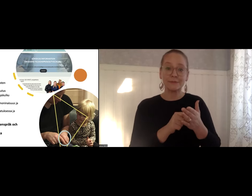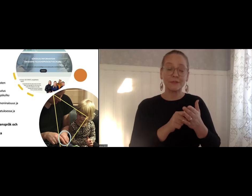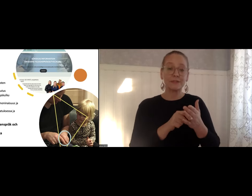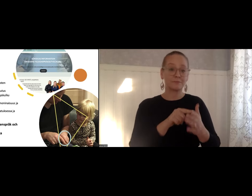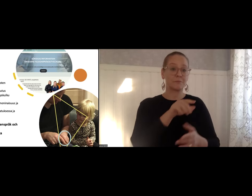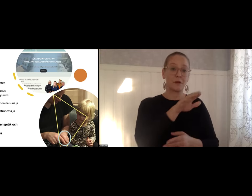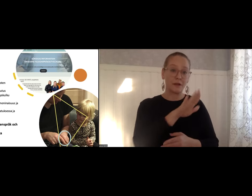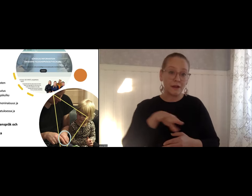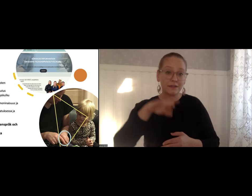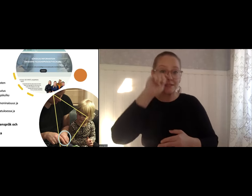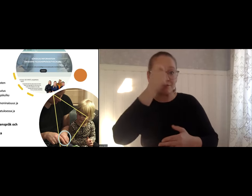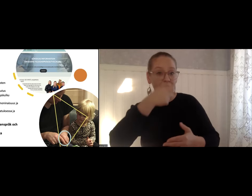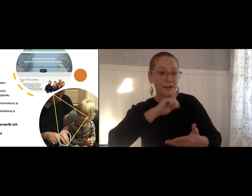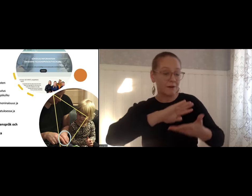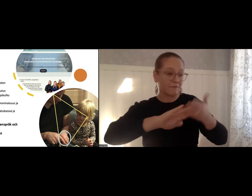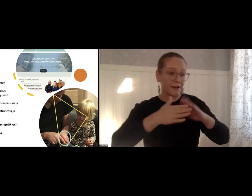kehitykseen.